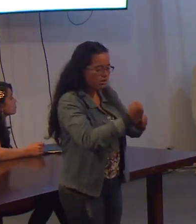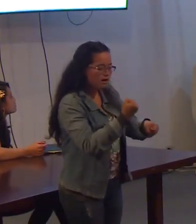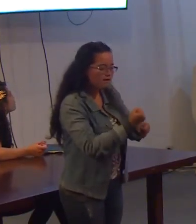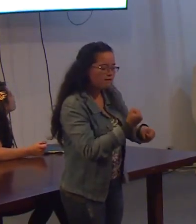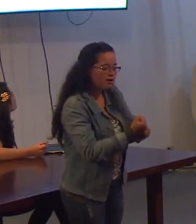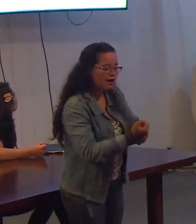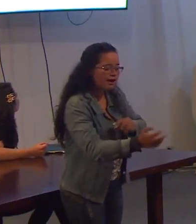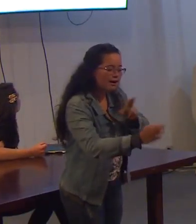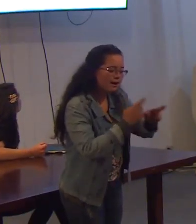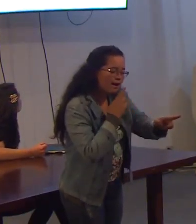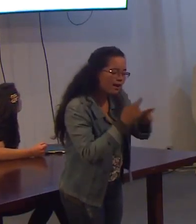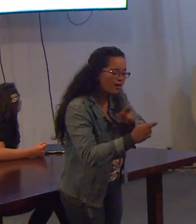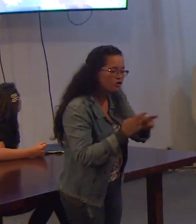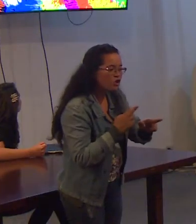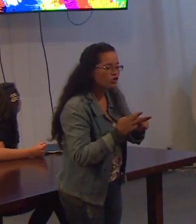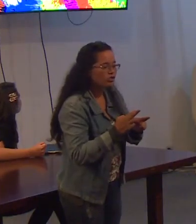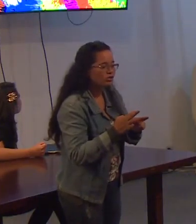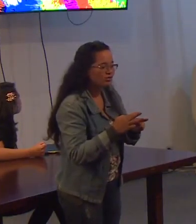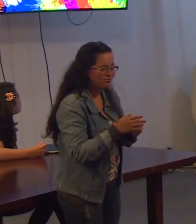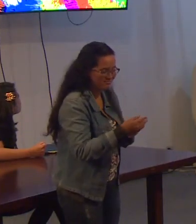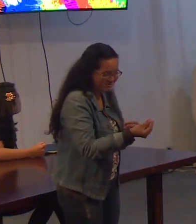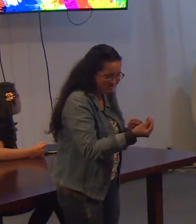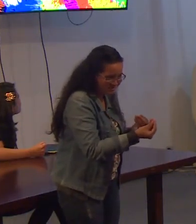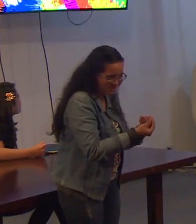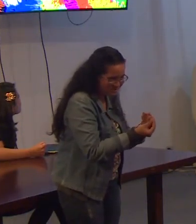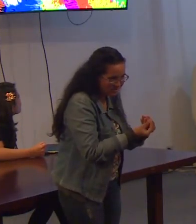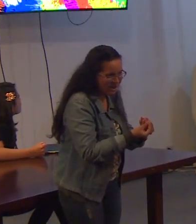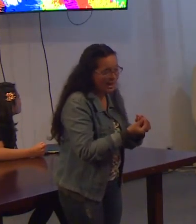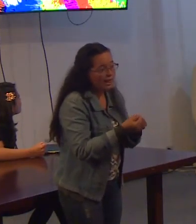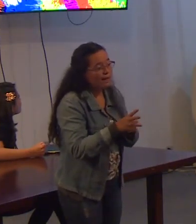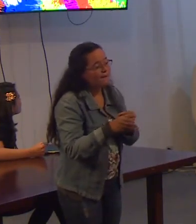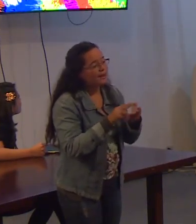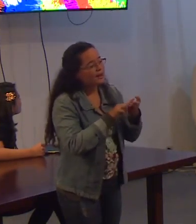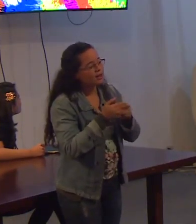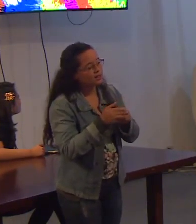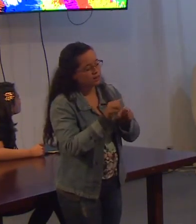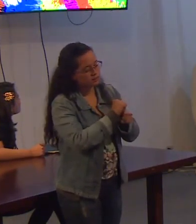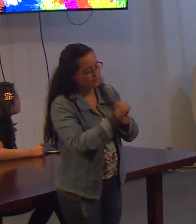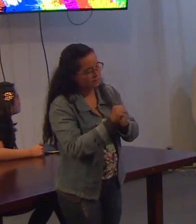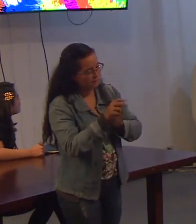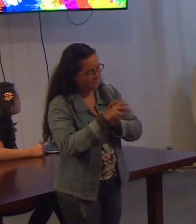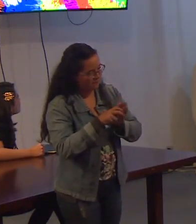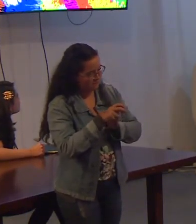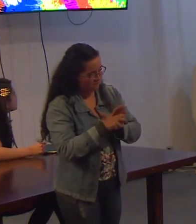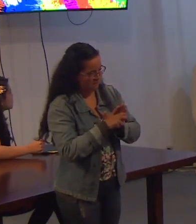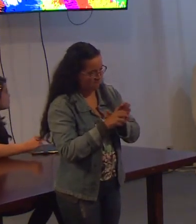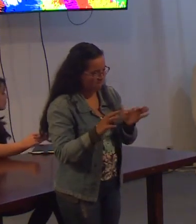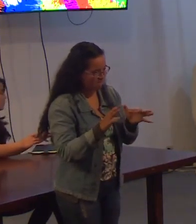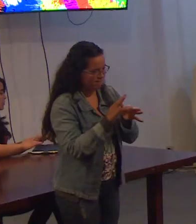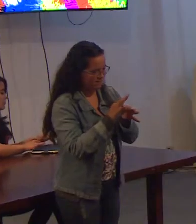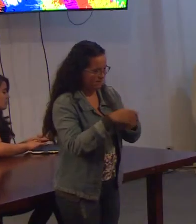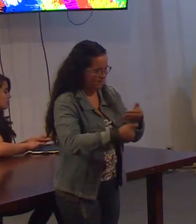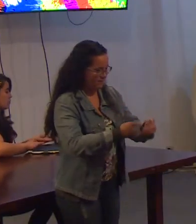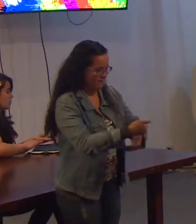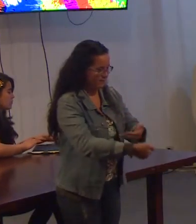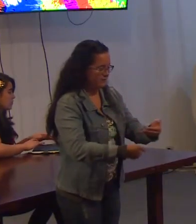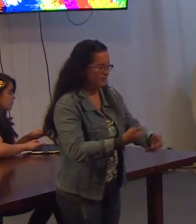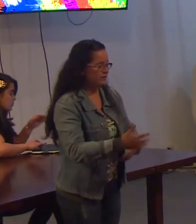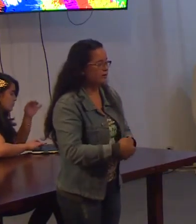la relación de la teoría y la práctica, poderlos articular y poder observar cómo esos procesos. Entonces,